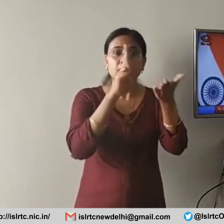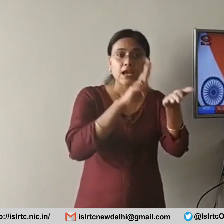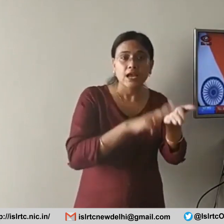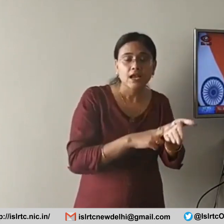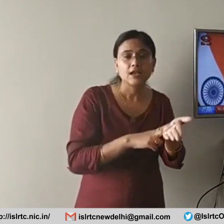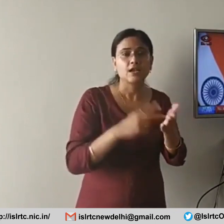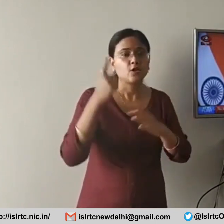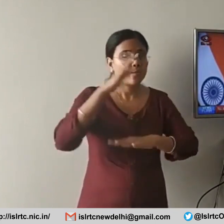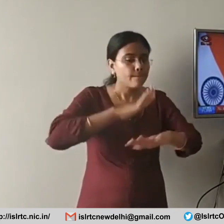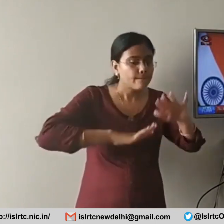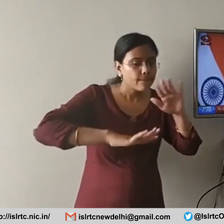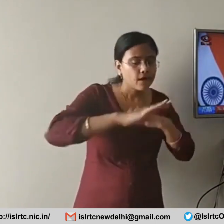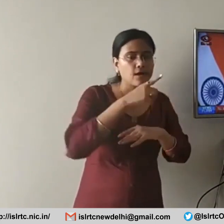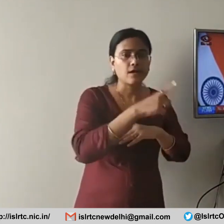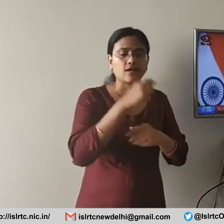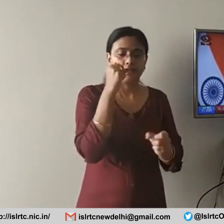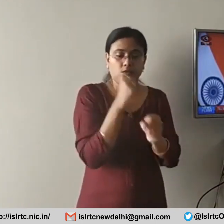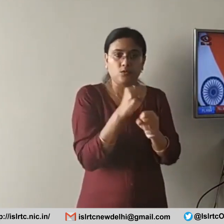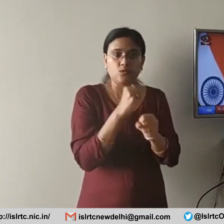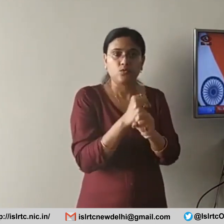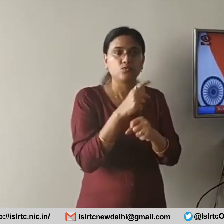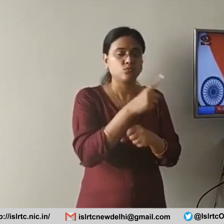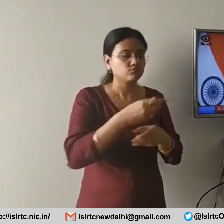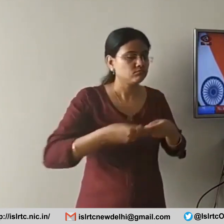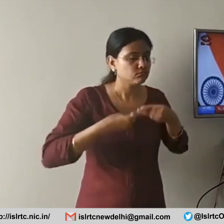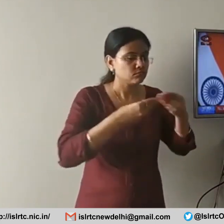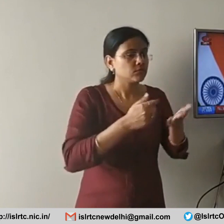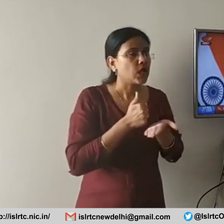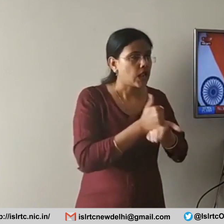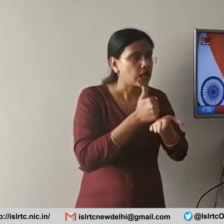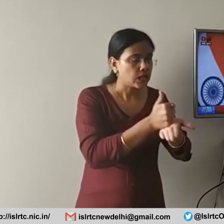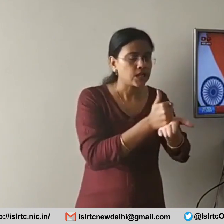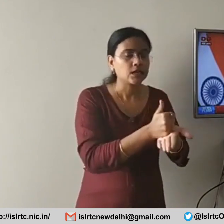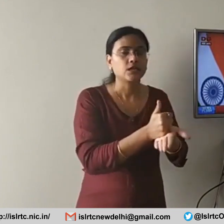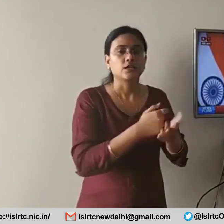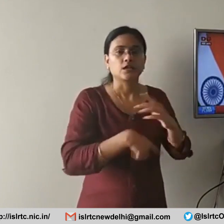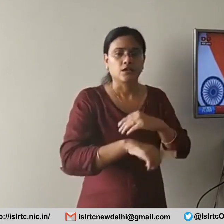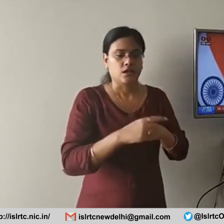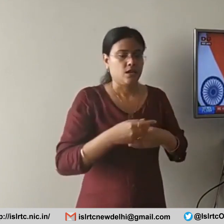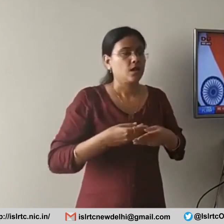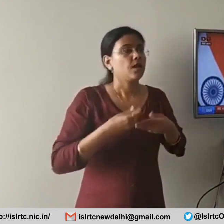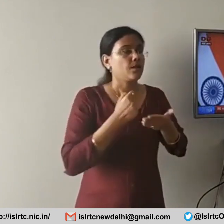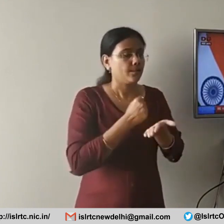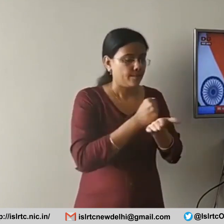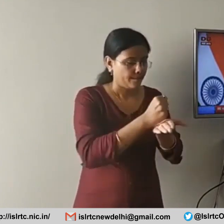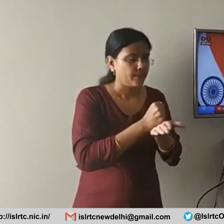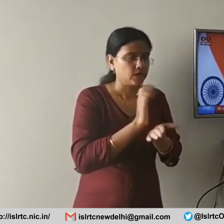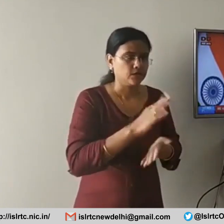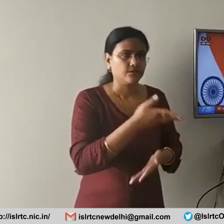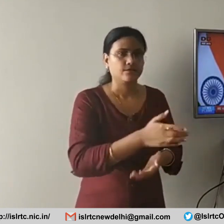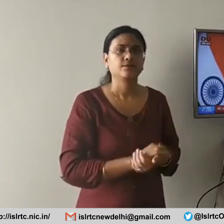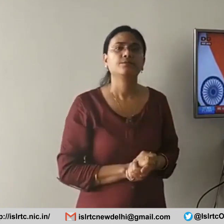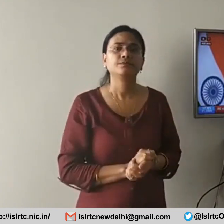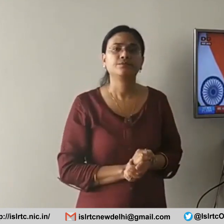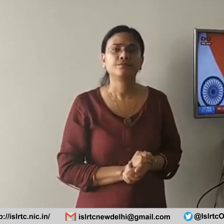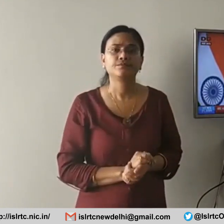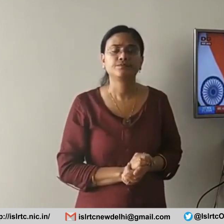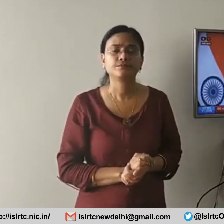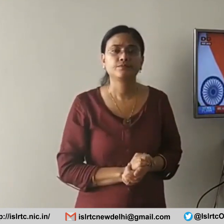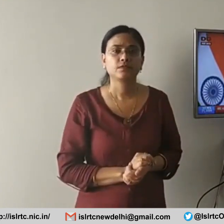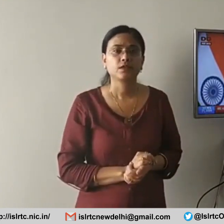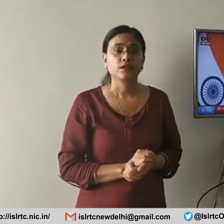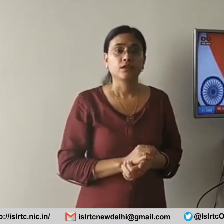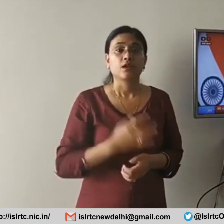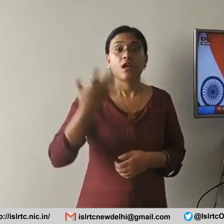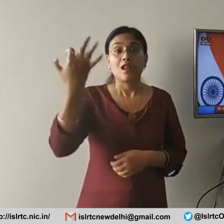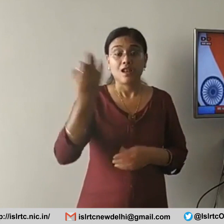सरकार ने उनकी मदद करने का हर संभव प्रयास किया है। अब